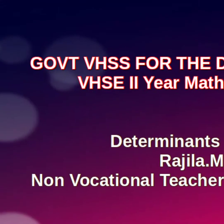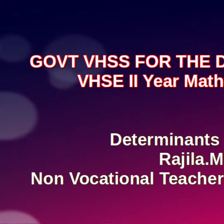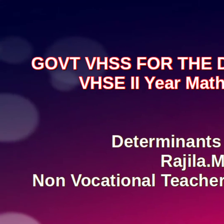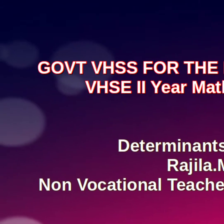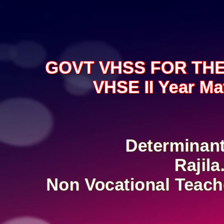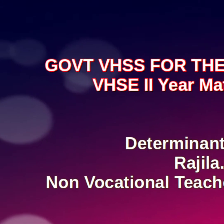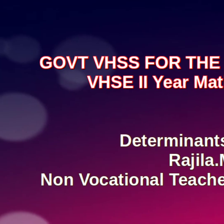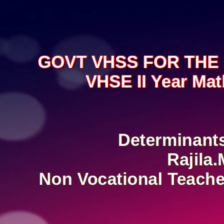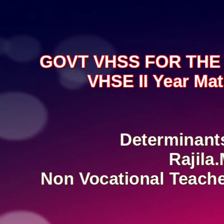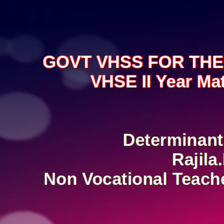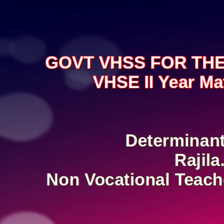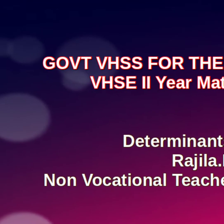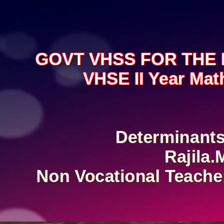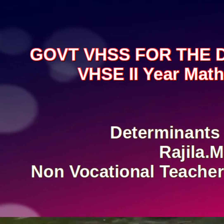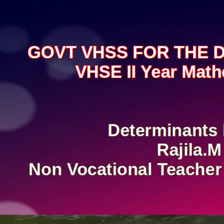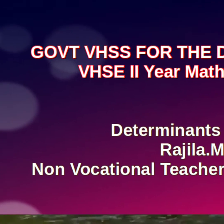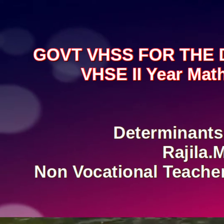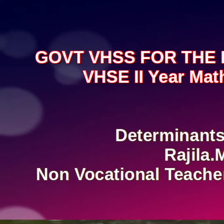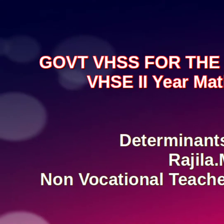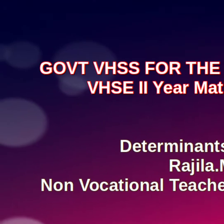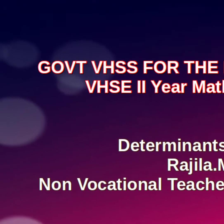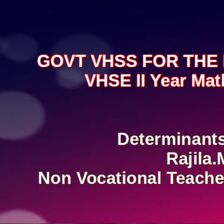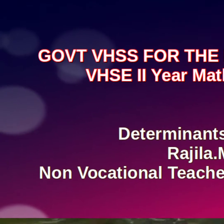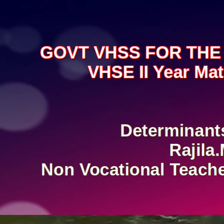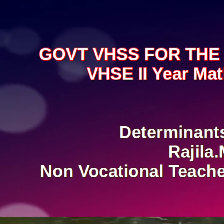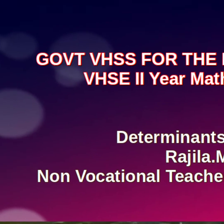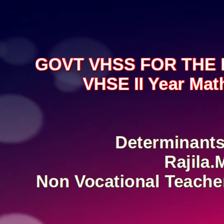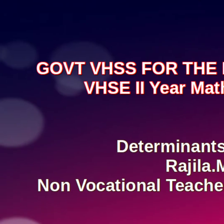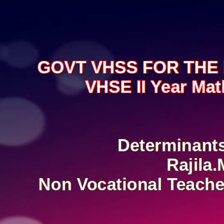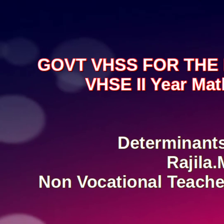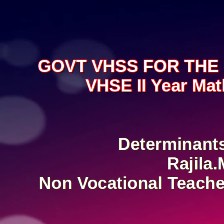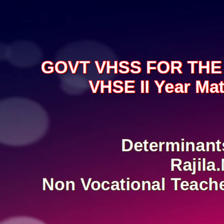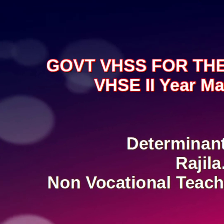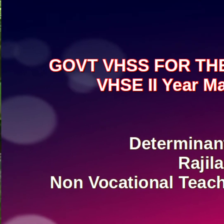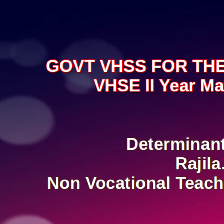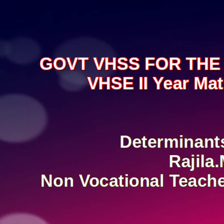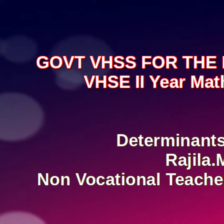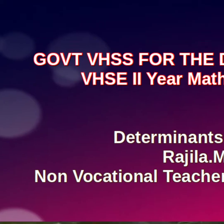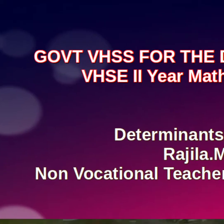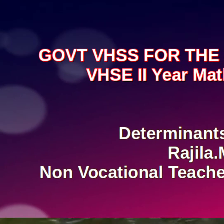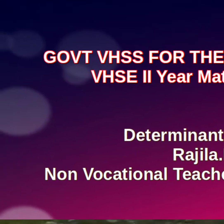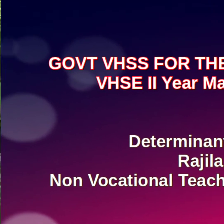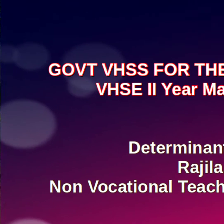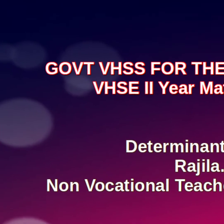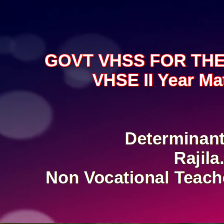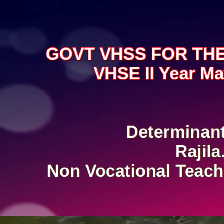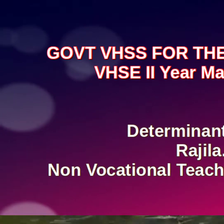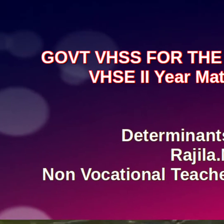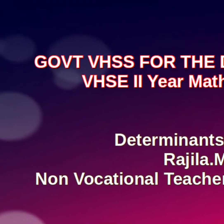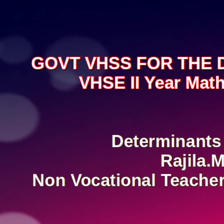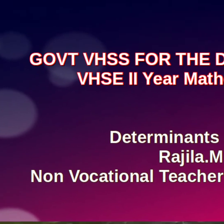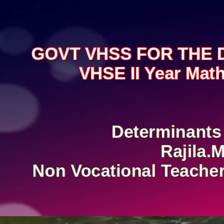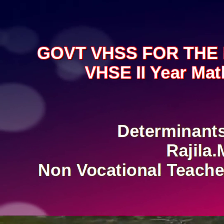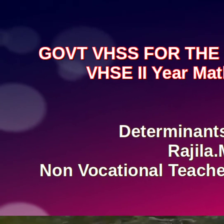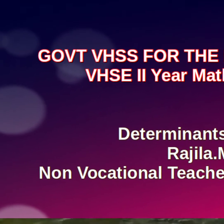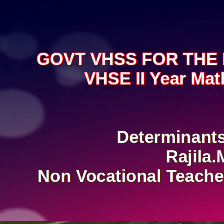ഗവൺമെൻറ് VHSS ഫോർ ദ ഡെഫ് ജഗതി സ്കൂളിലെ VHSC സെക്കൻഡ് ഇയർ മാത്തമാറ്റിക്സ് ക്ലാസ്സിലേക്ക് ഏവർക്കും